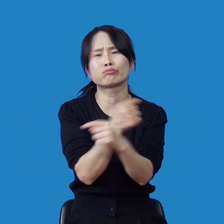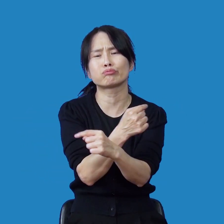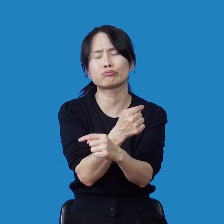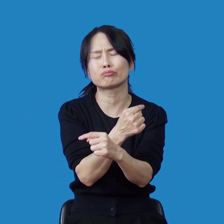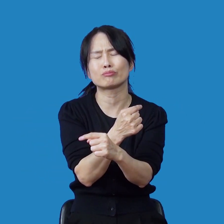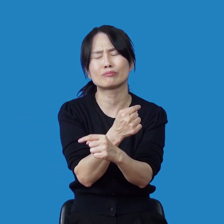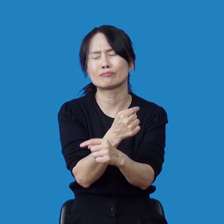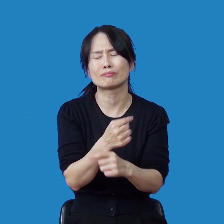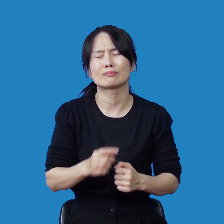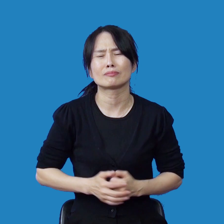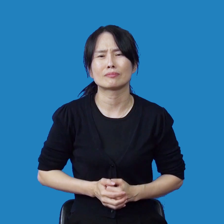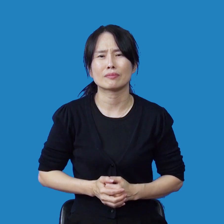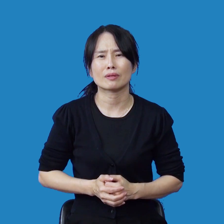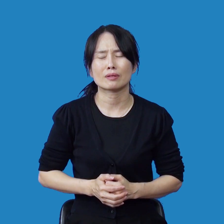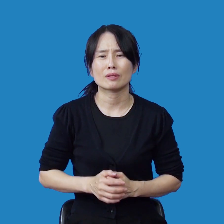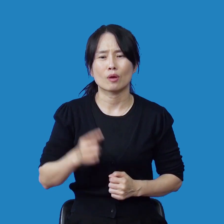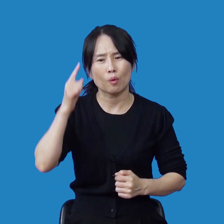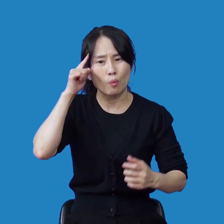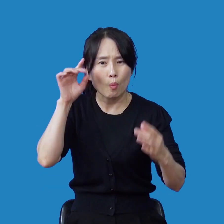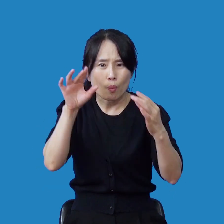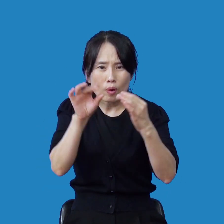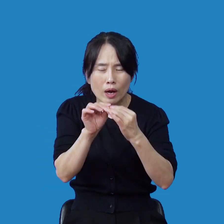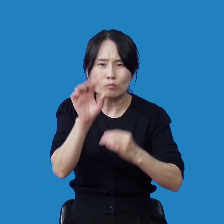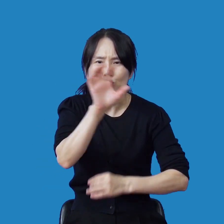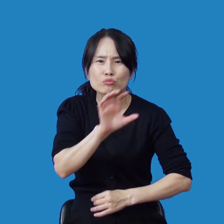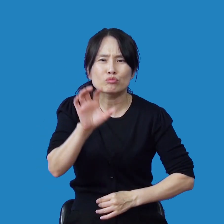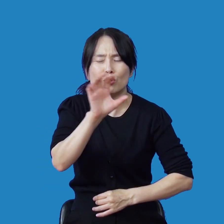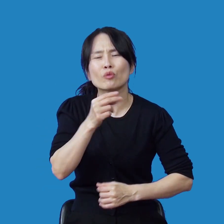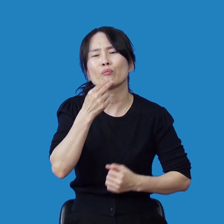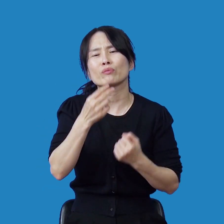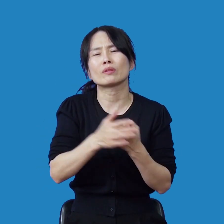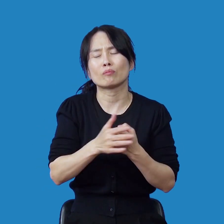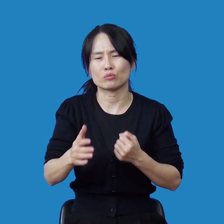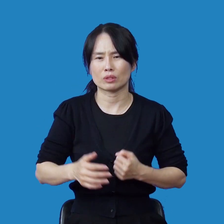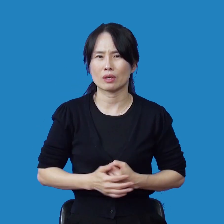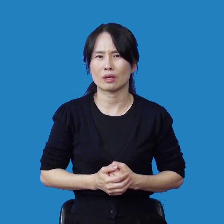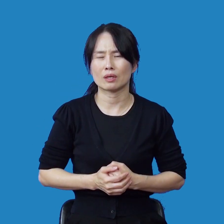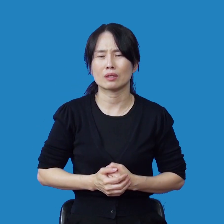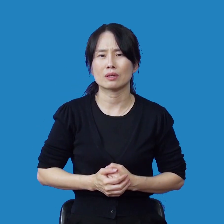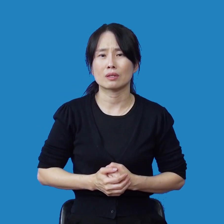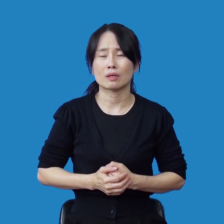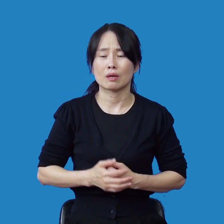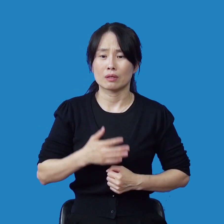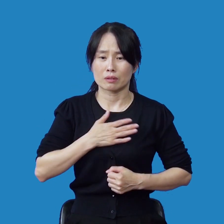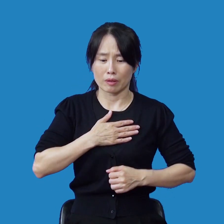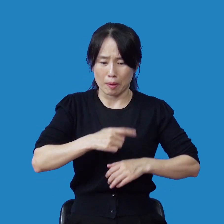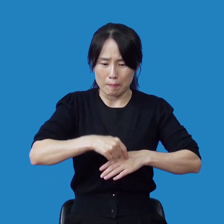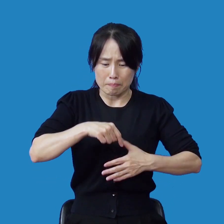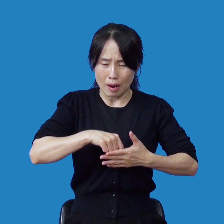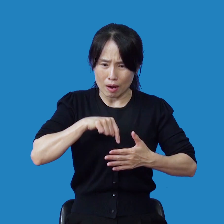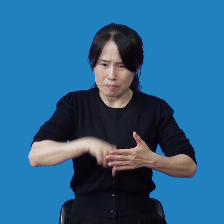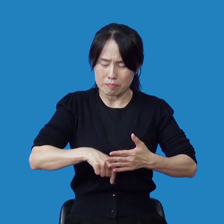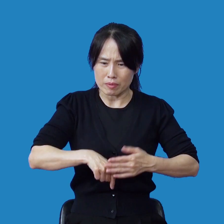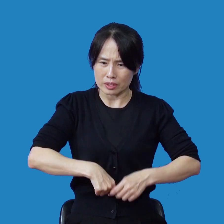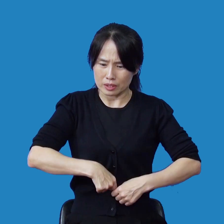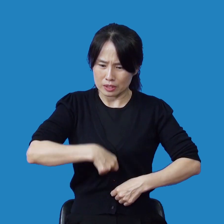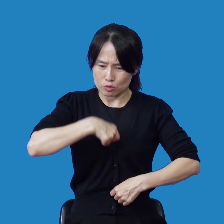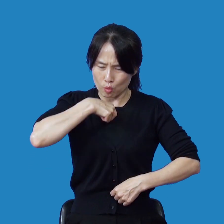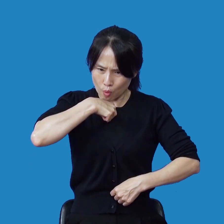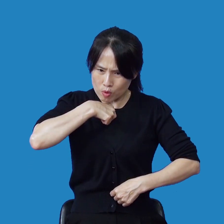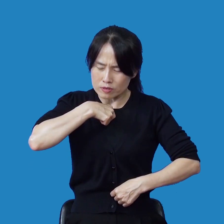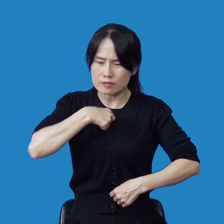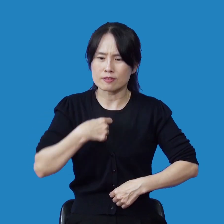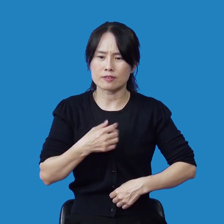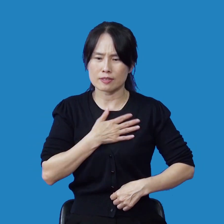공감하는 훈련이 안 돼 있기 때문이죠. 표면적인 얘기만 하지 자기 마음속 깊은 곳에 있는